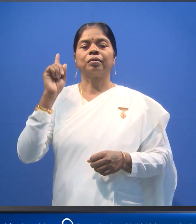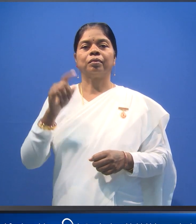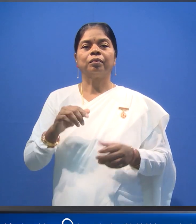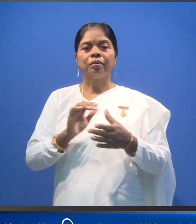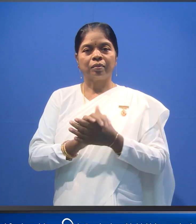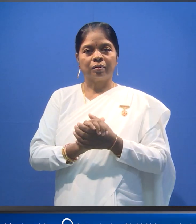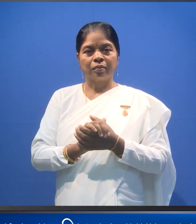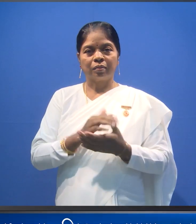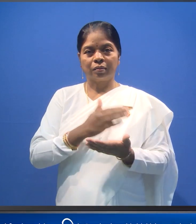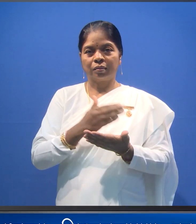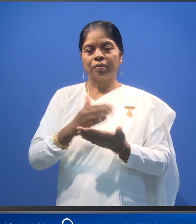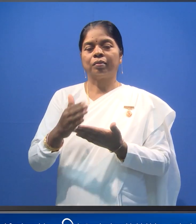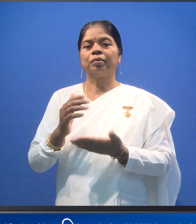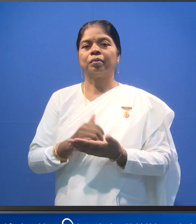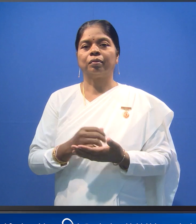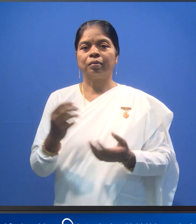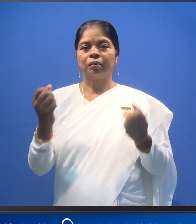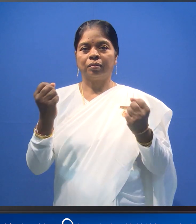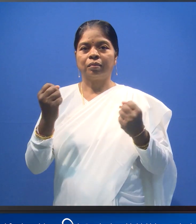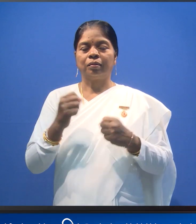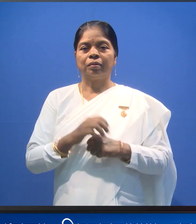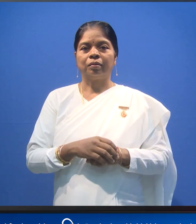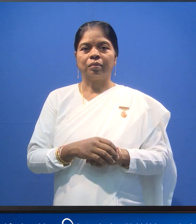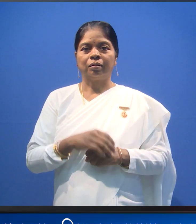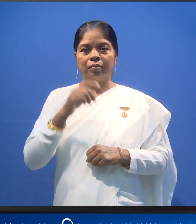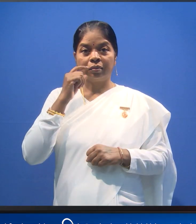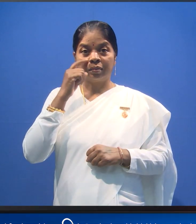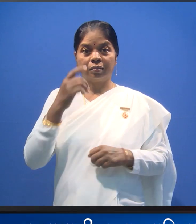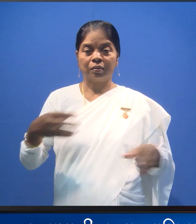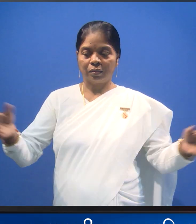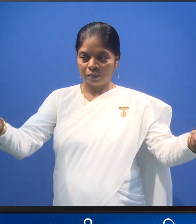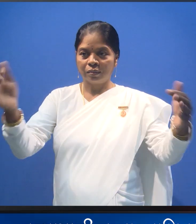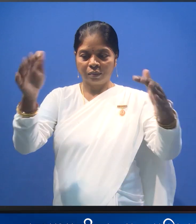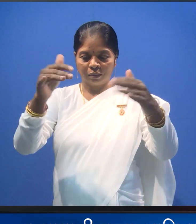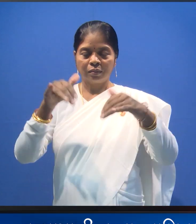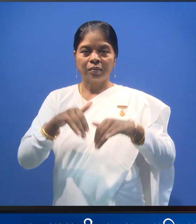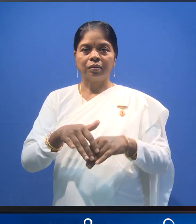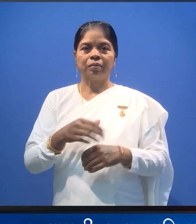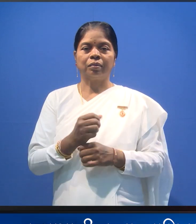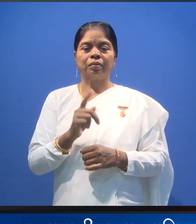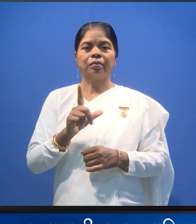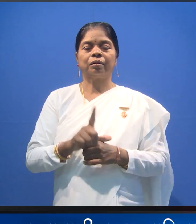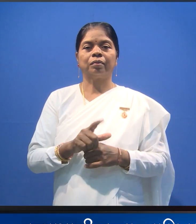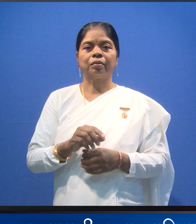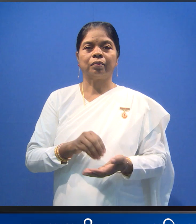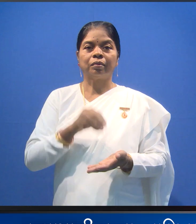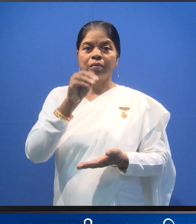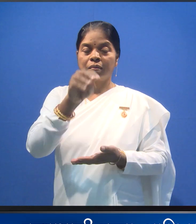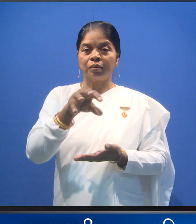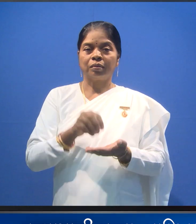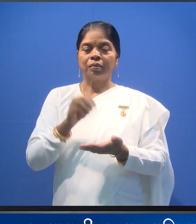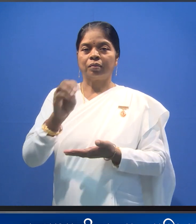एकता, शिस्तबद्धपणा, दृढ मनोबल, लोकांना एकत्रित करण्याची कला आणि परोपकाराची